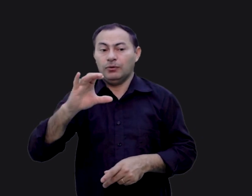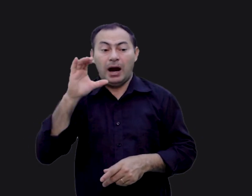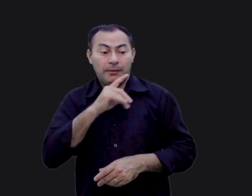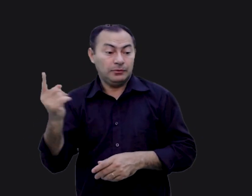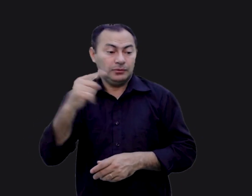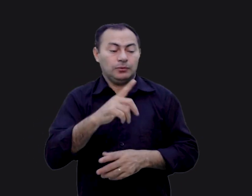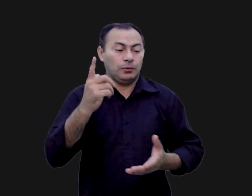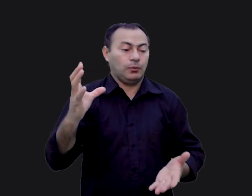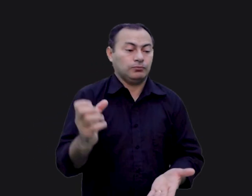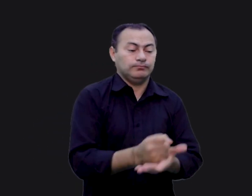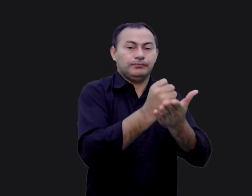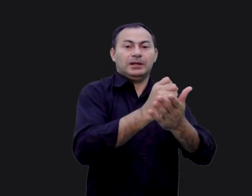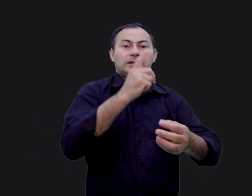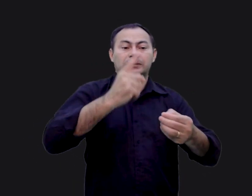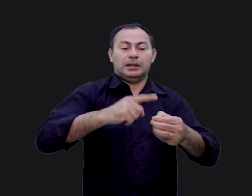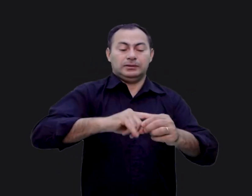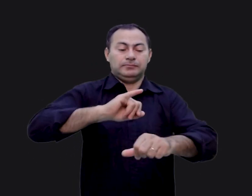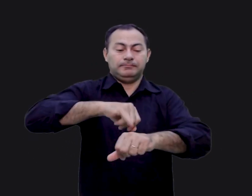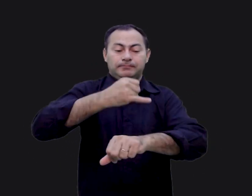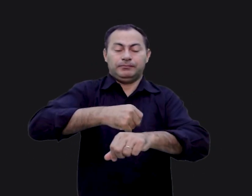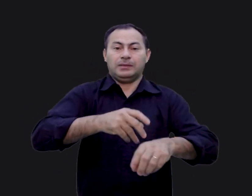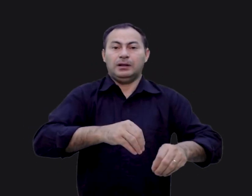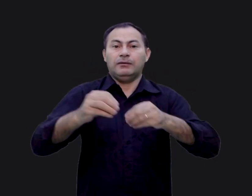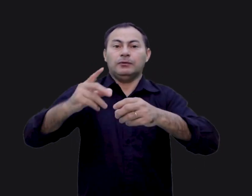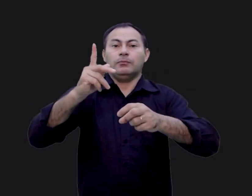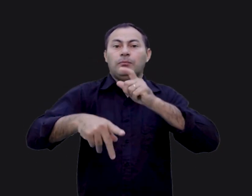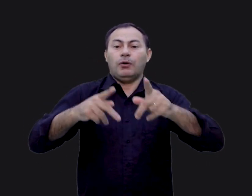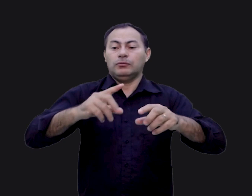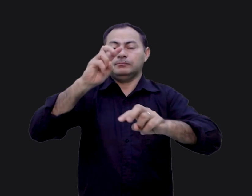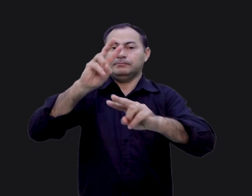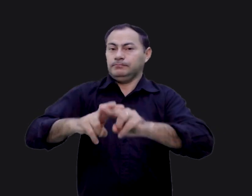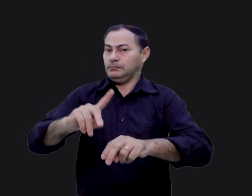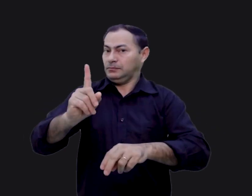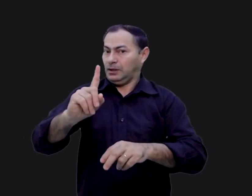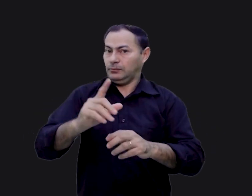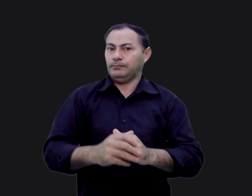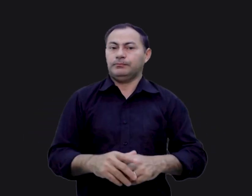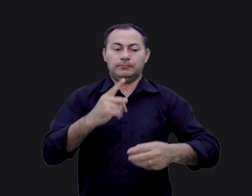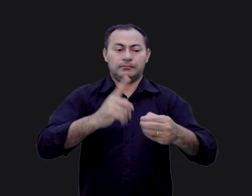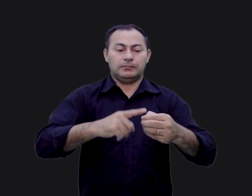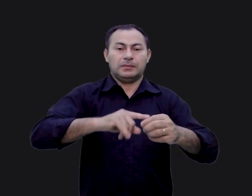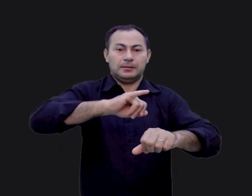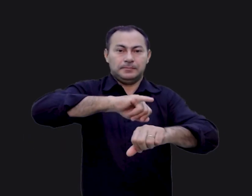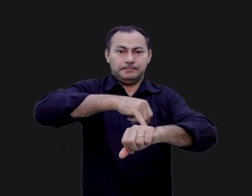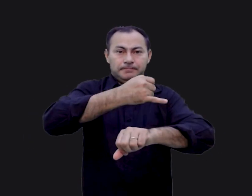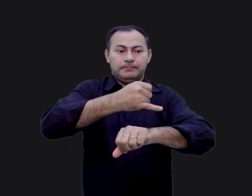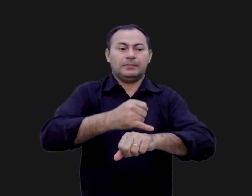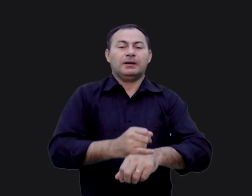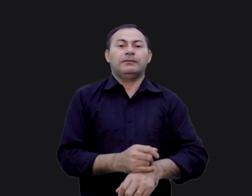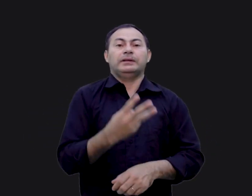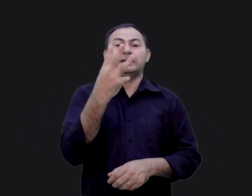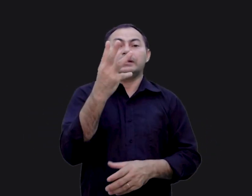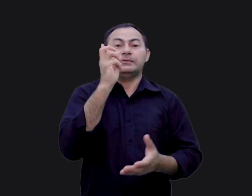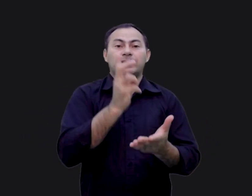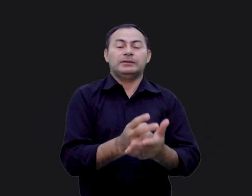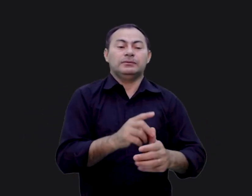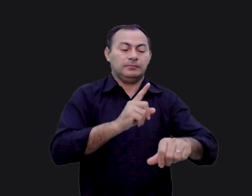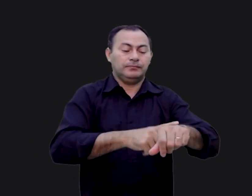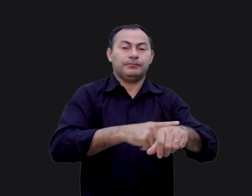dia para outro, conquistando a cidade de Jerusalém e levando o seu povo cativo. Na verdade, a cidade de Jerusalém caiu 3 vezes em um